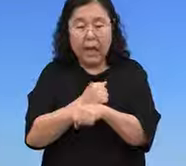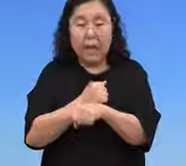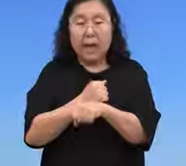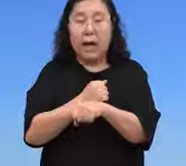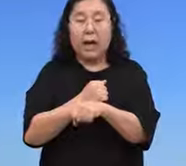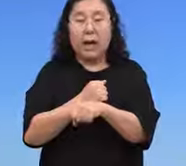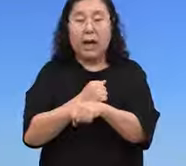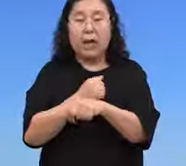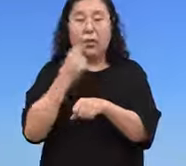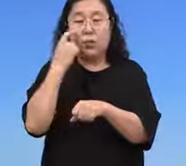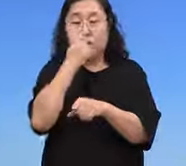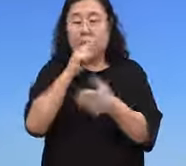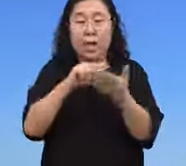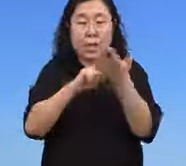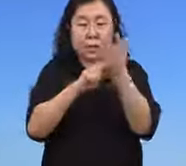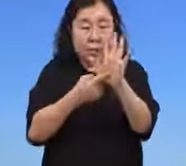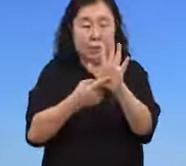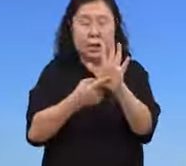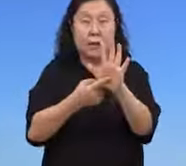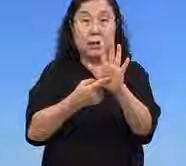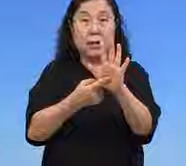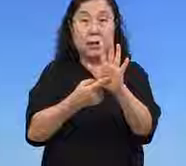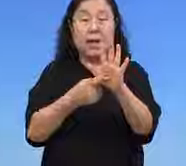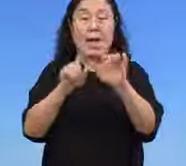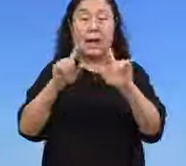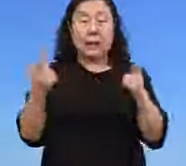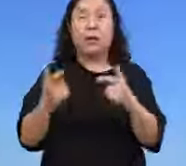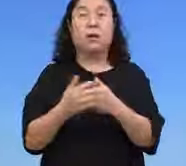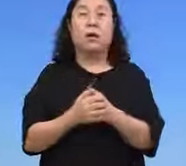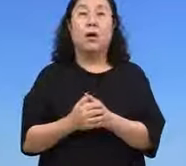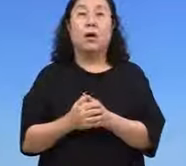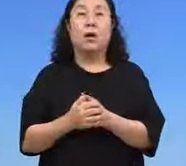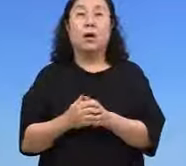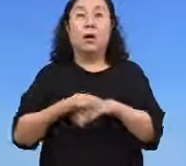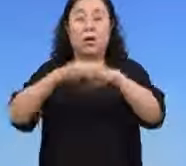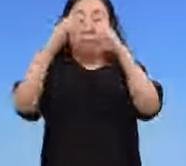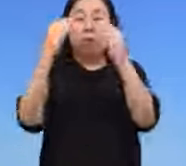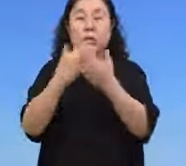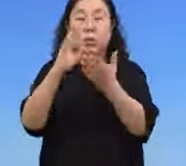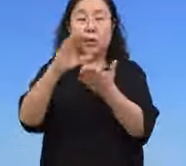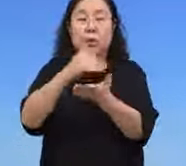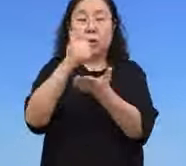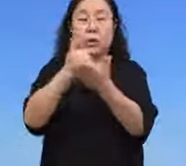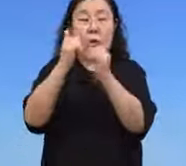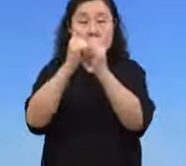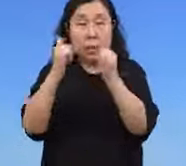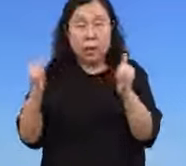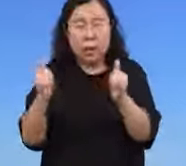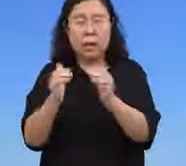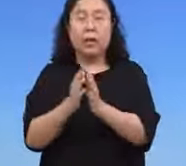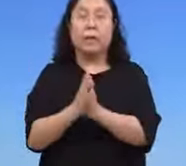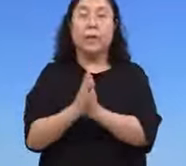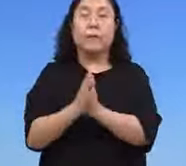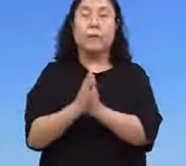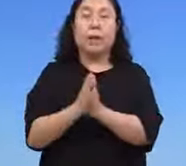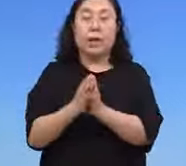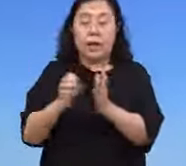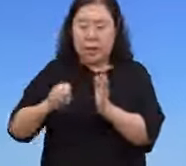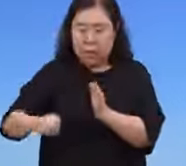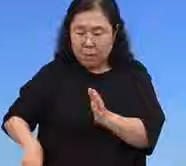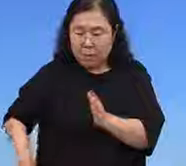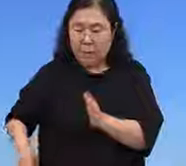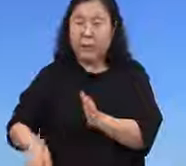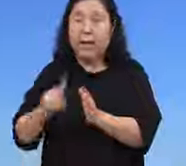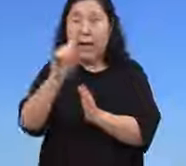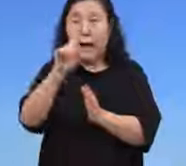하는 시간이 아니고요, 새생명 축제는 우리 모든 그리스도인들이 주님이 그토록 원하셨던 잃어버린 한